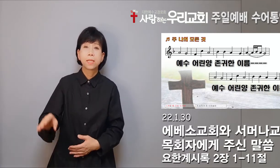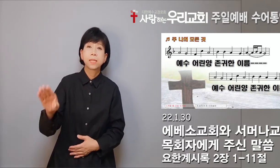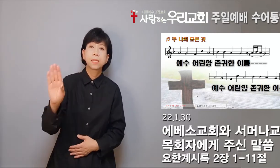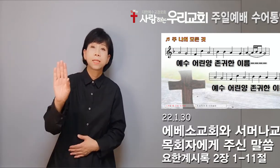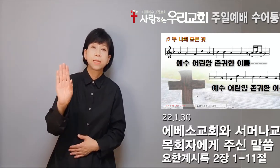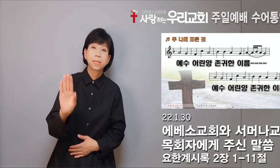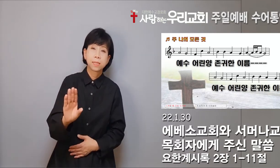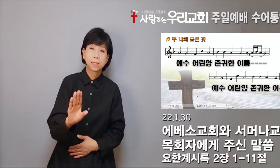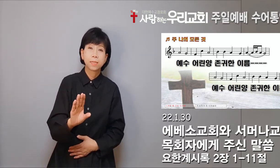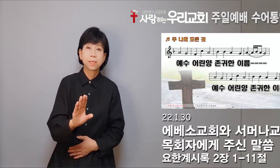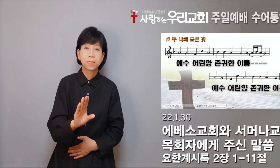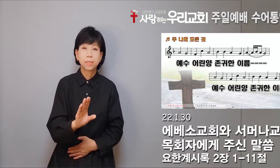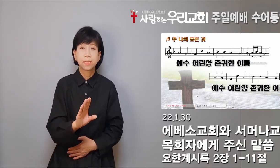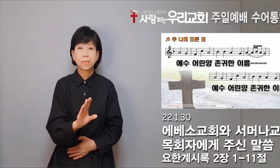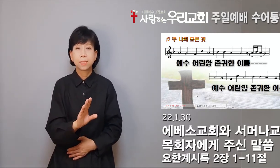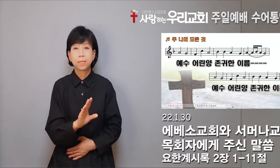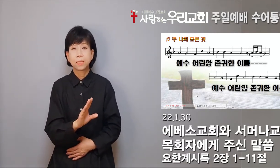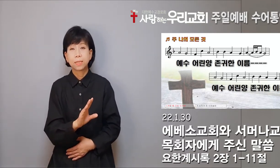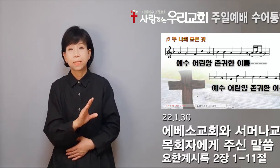존귀하니.